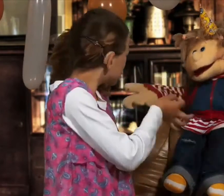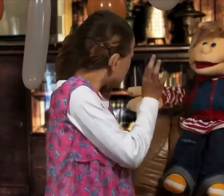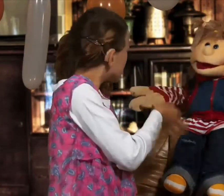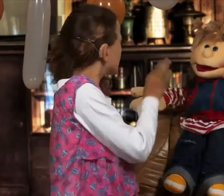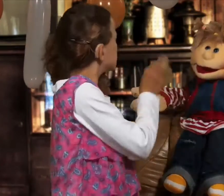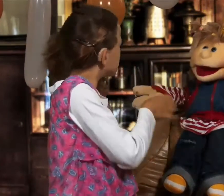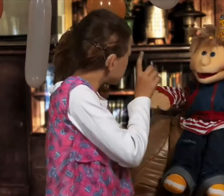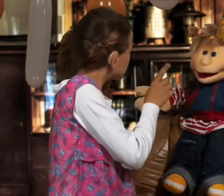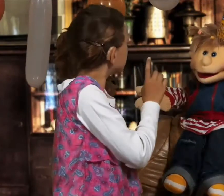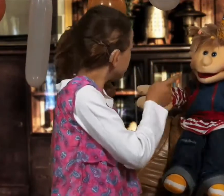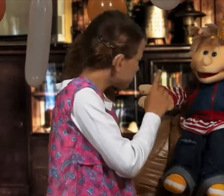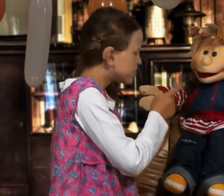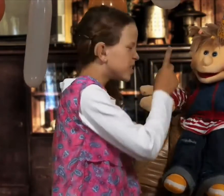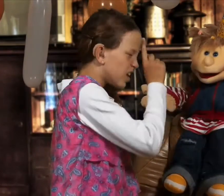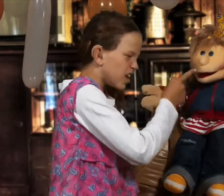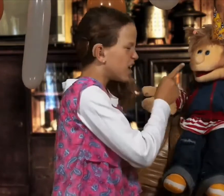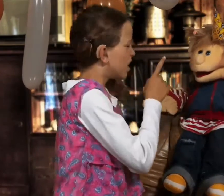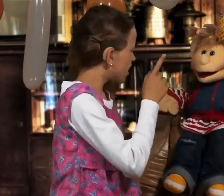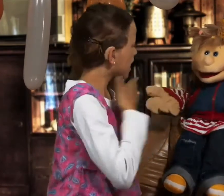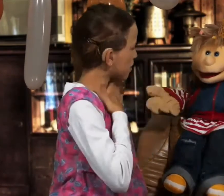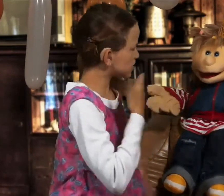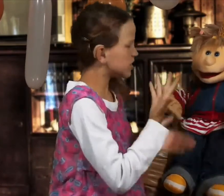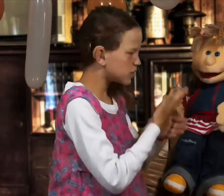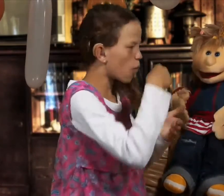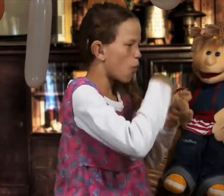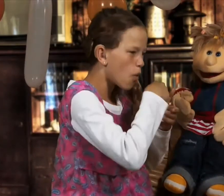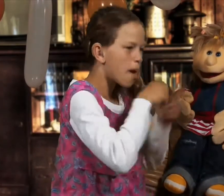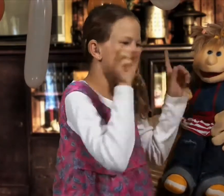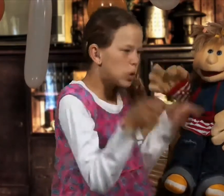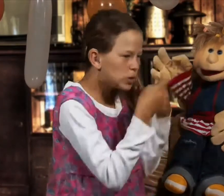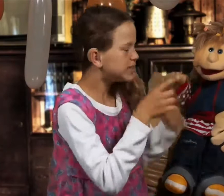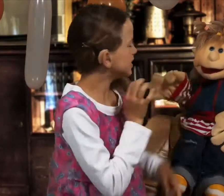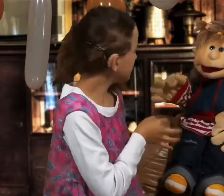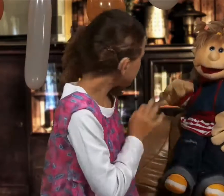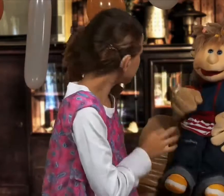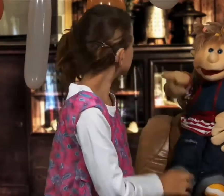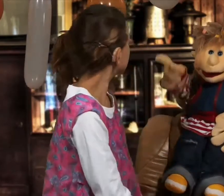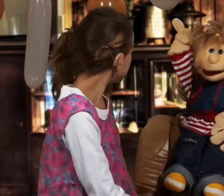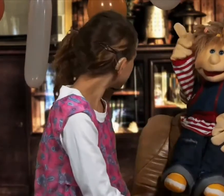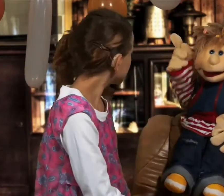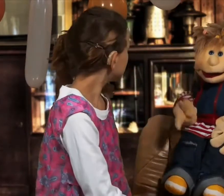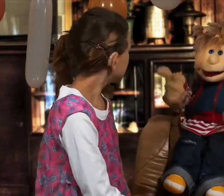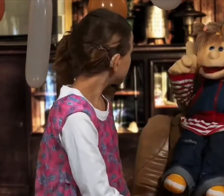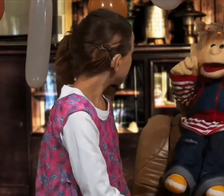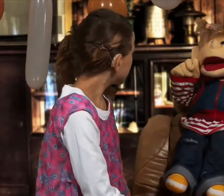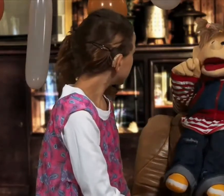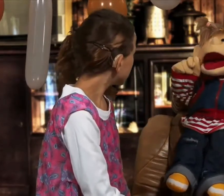Ja, stimmt. Musik, das muss sein. Ja, aber